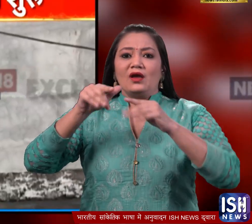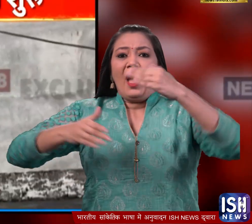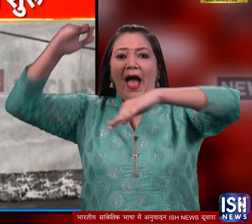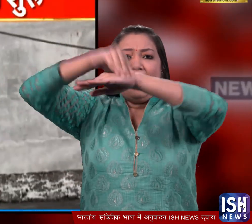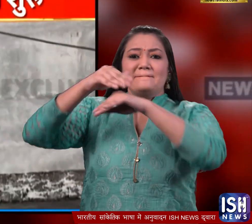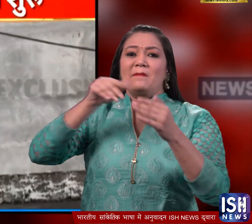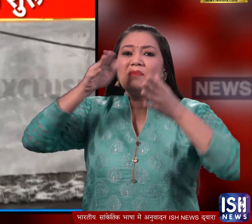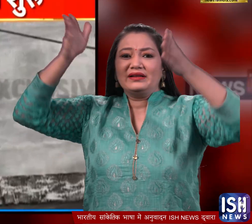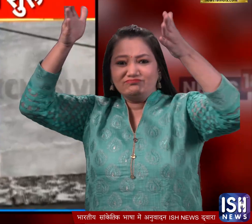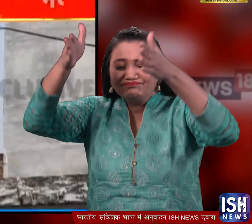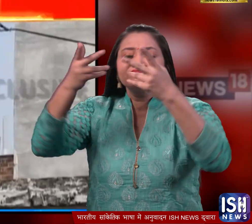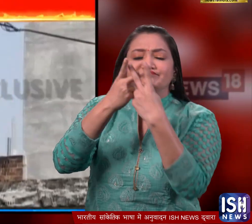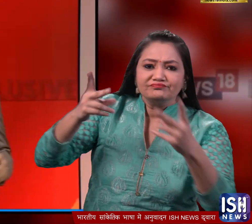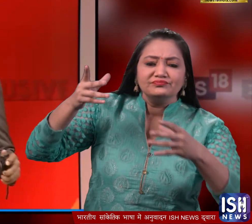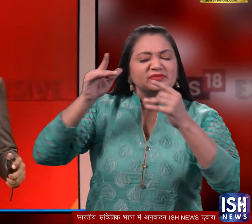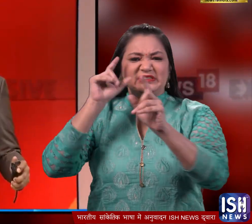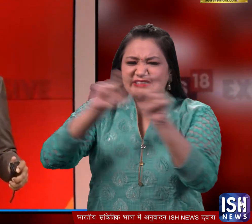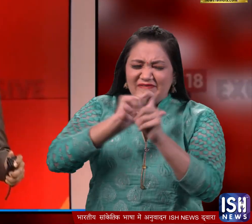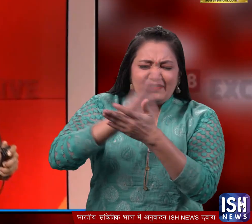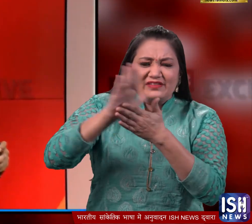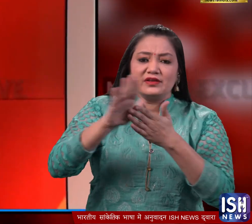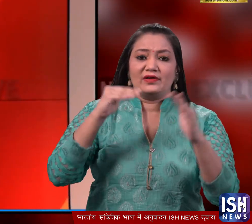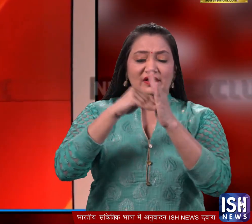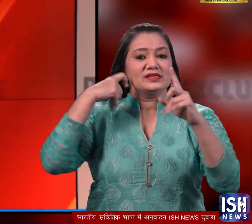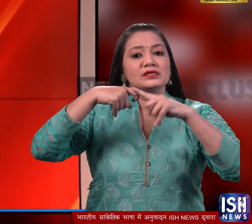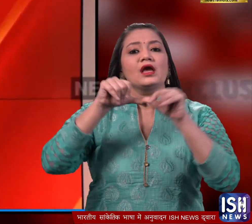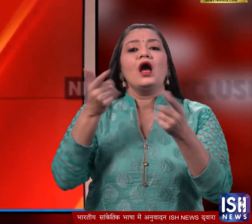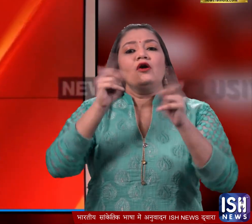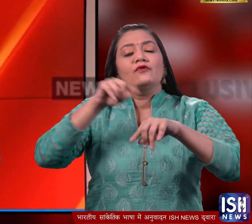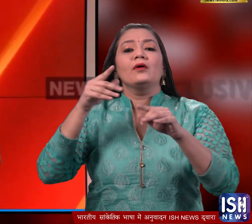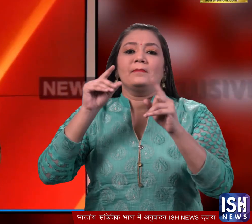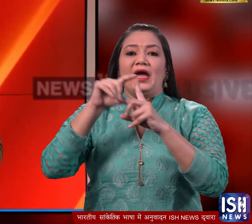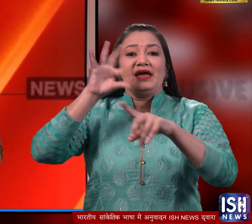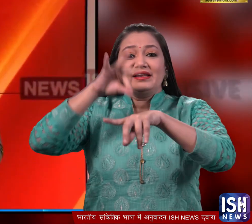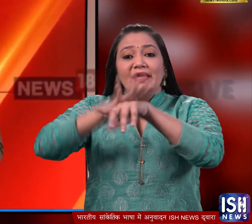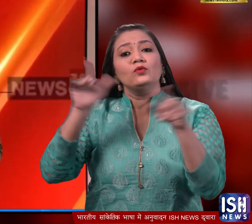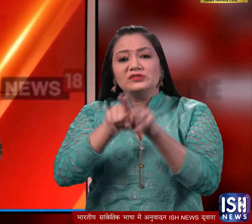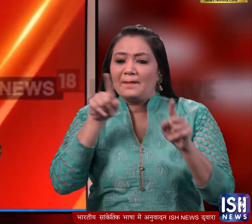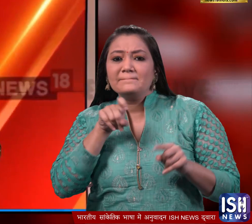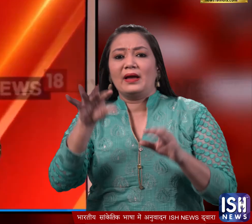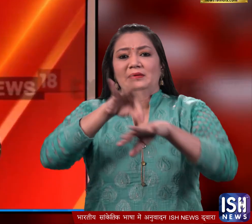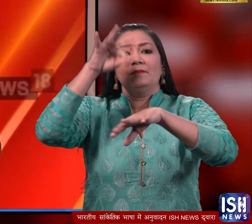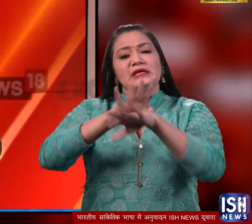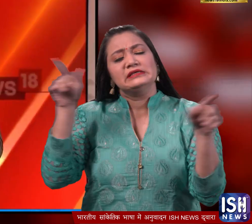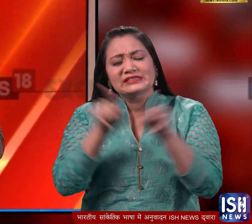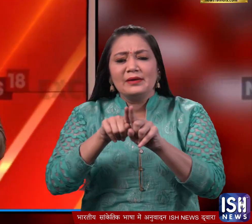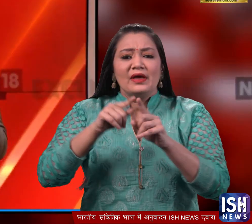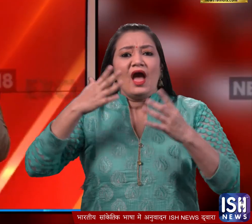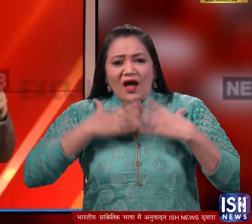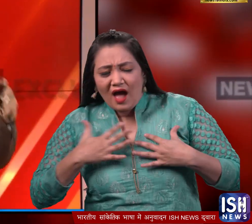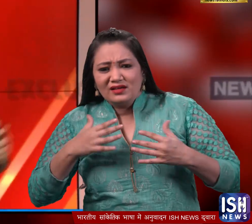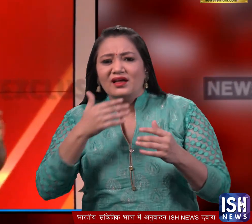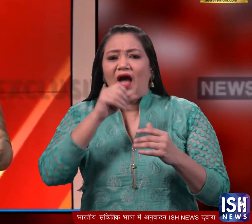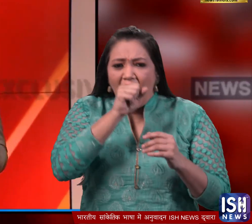रखी टंकियों तक की जांच करते दिखाई दिए। 100 बात की एक बात है कि जीका वायरस भी डेंगू वाले मच्छरों के काटने से होता है और इसके लक्षण भी डेंगू